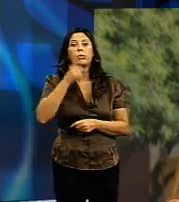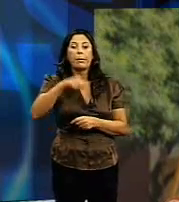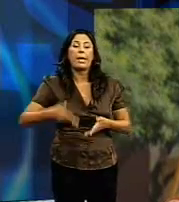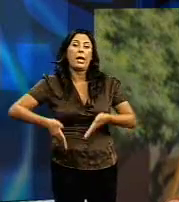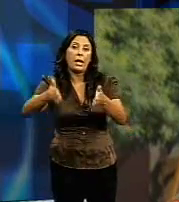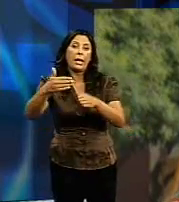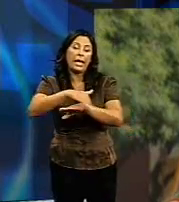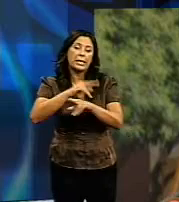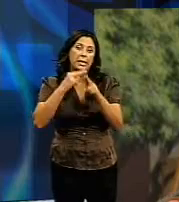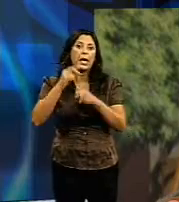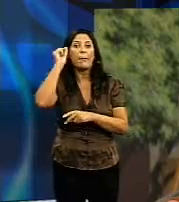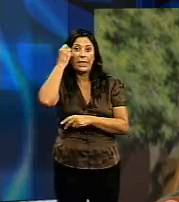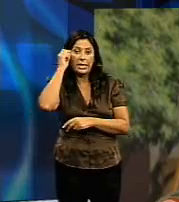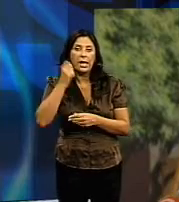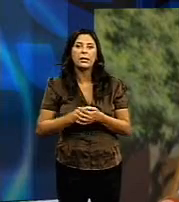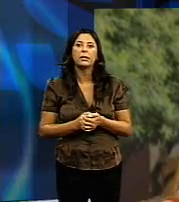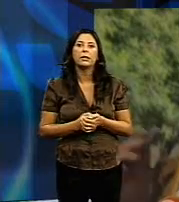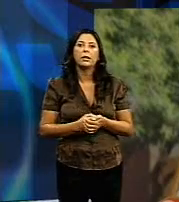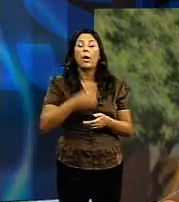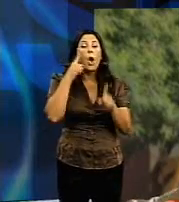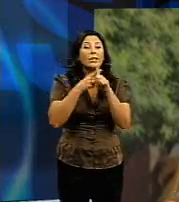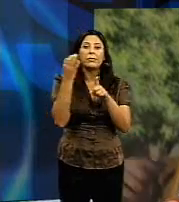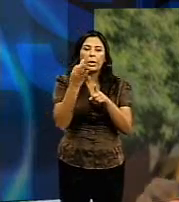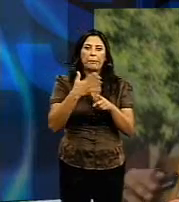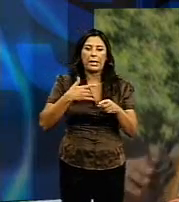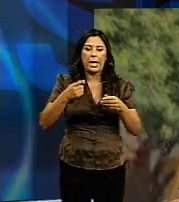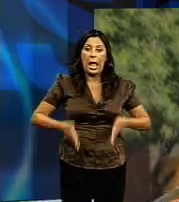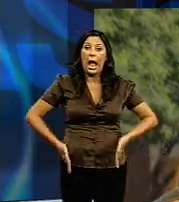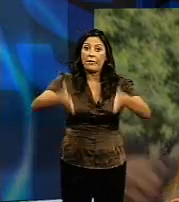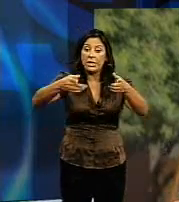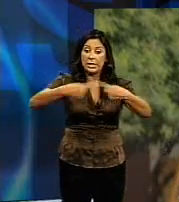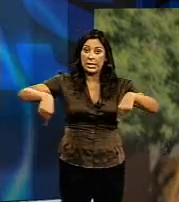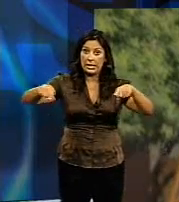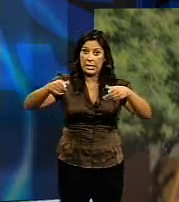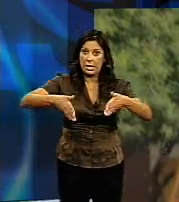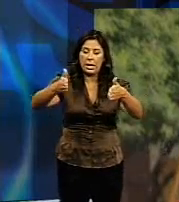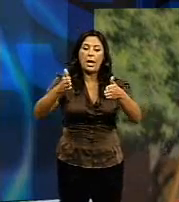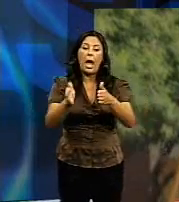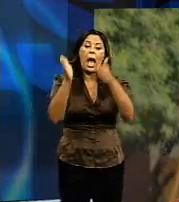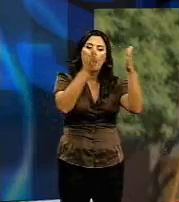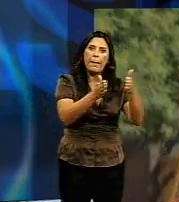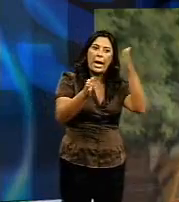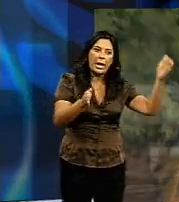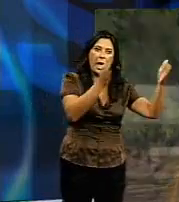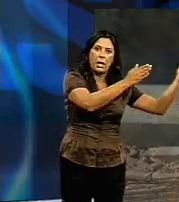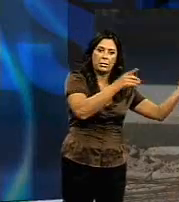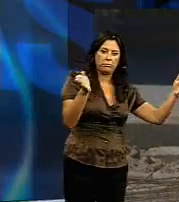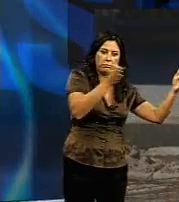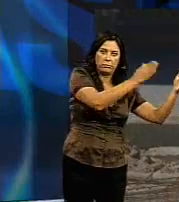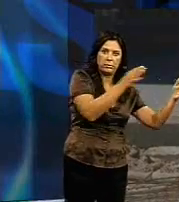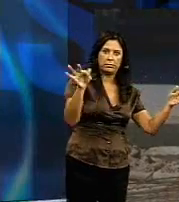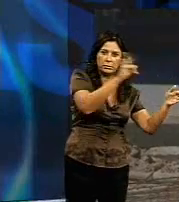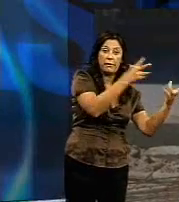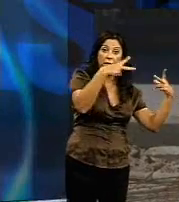Medina Sidonia, con la idea de que primero terminemos todas las paralelas al paseo de la bahía y luego entremos con